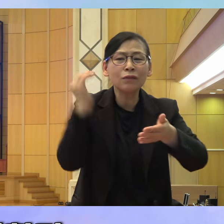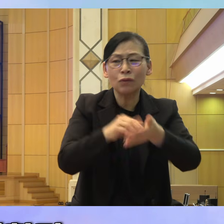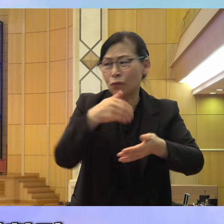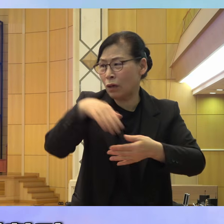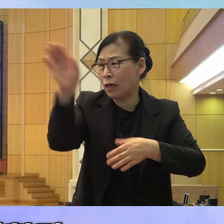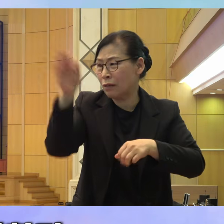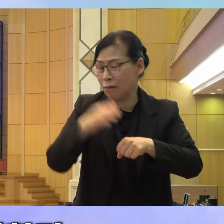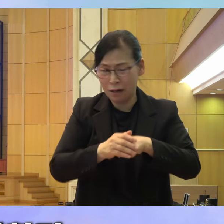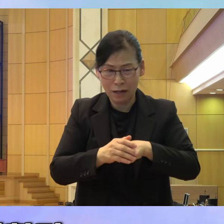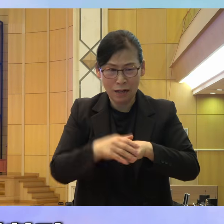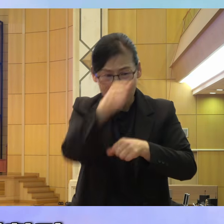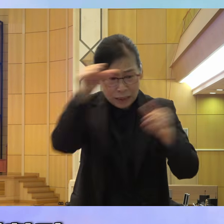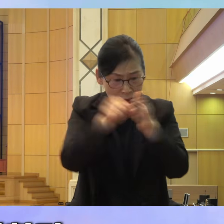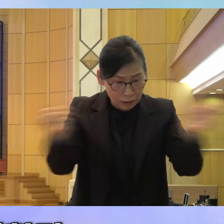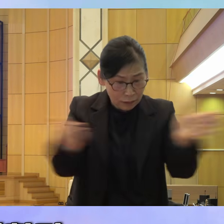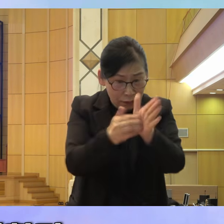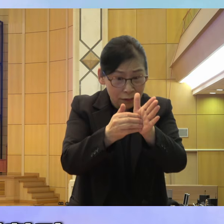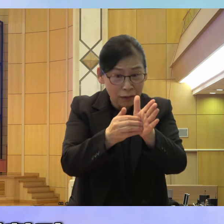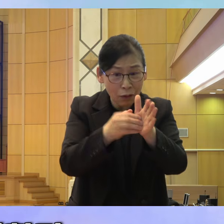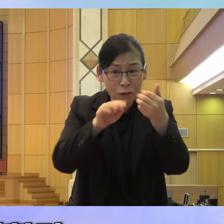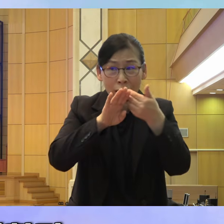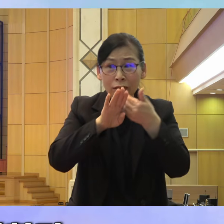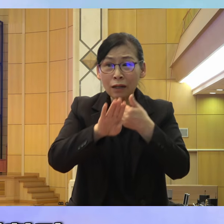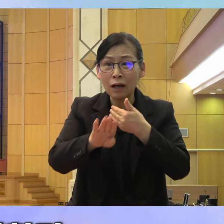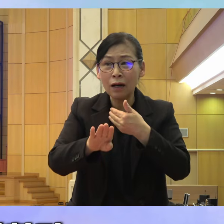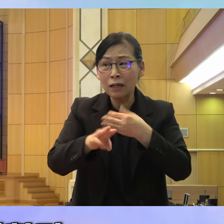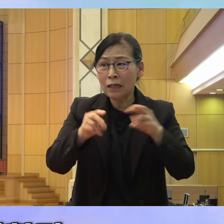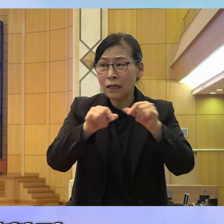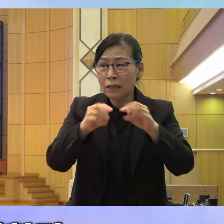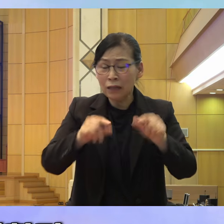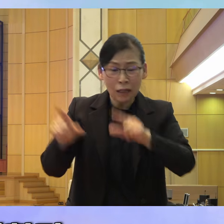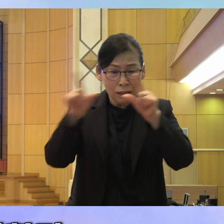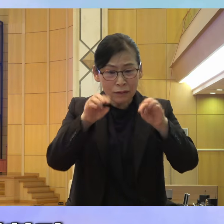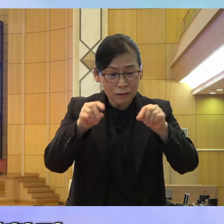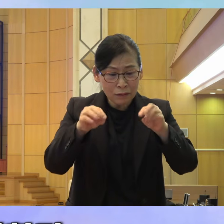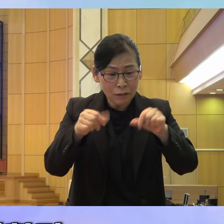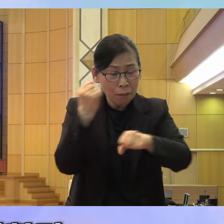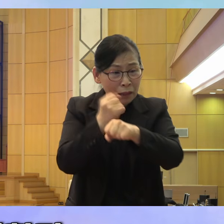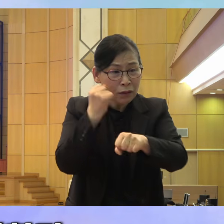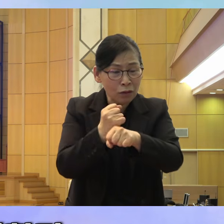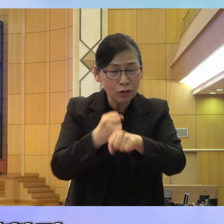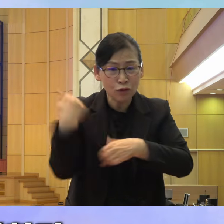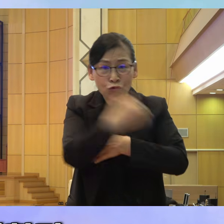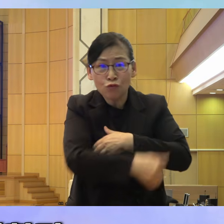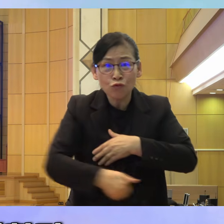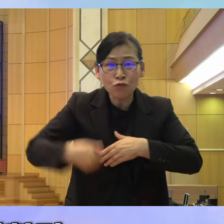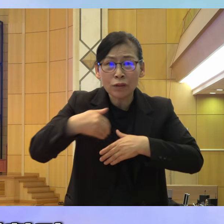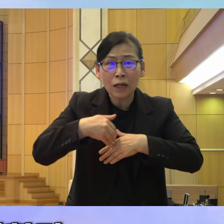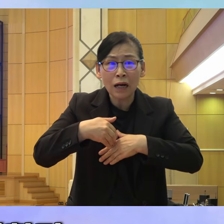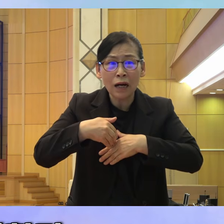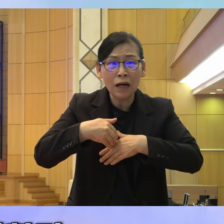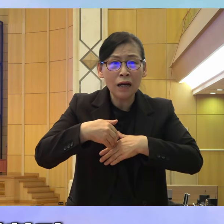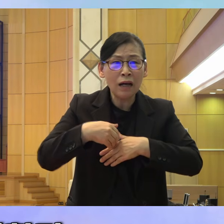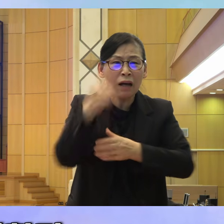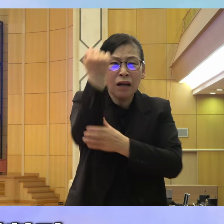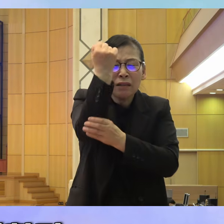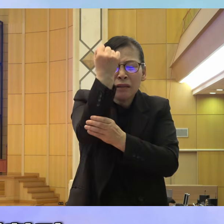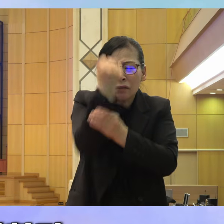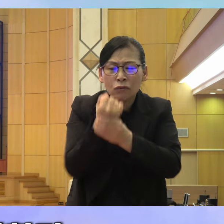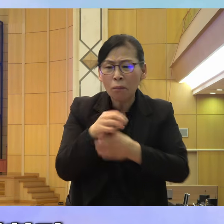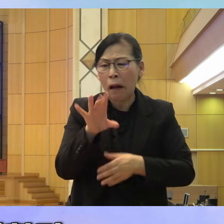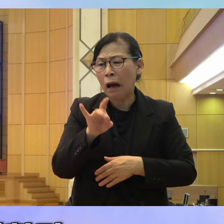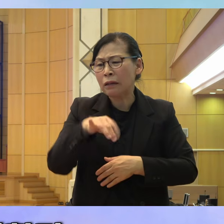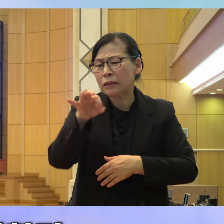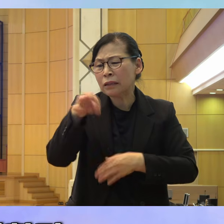인생을 마치고 나니 땅에서 흙으로 만들어진 육체가 썩으면 한